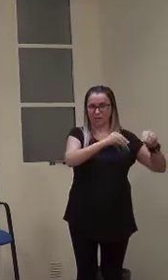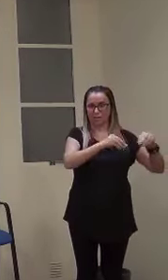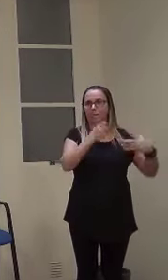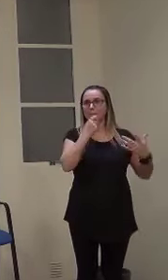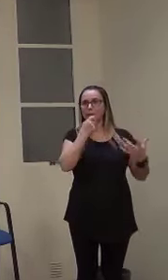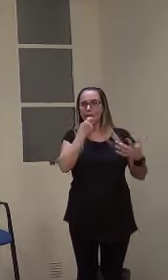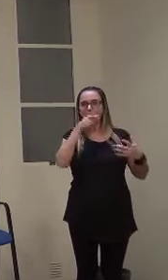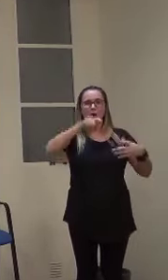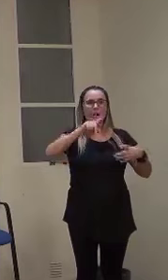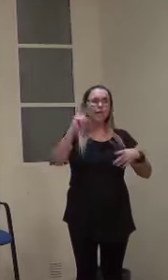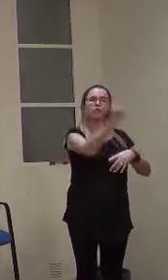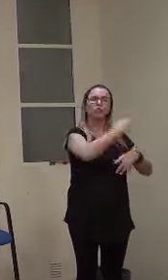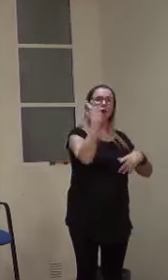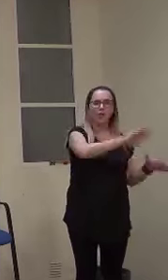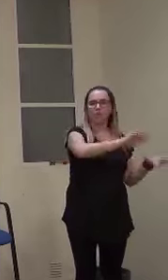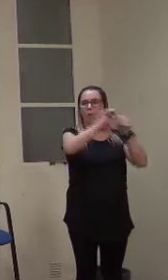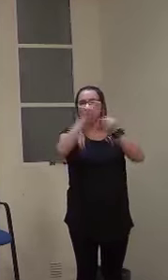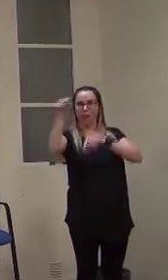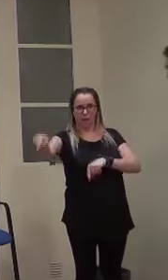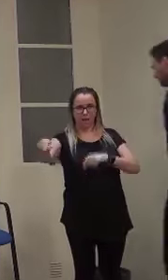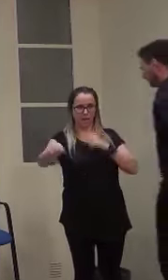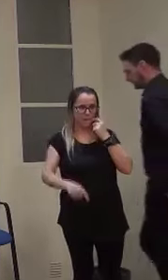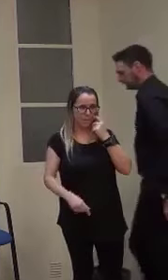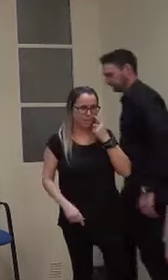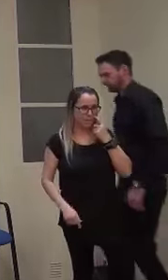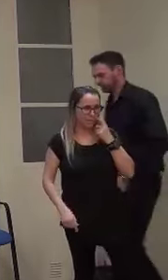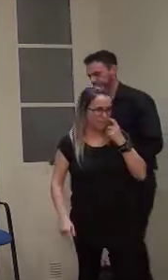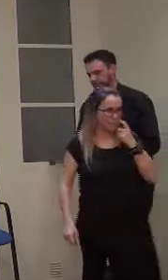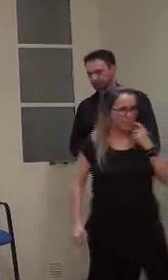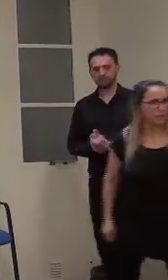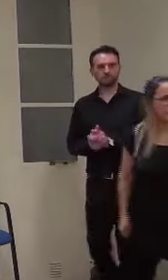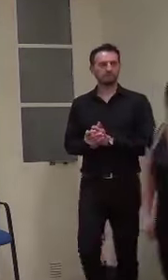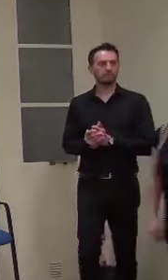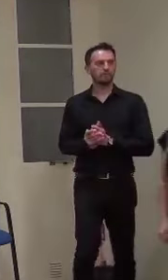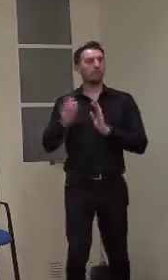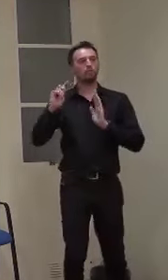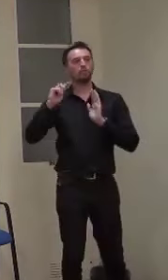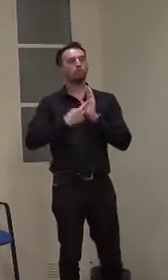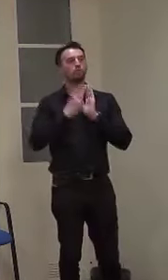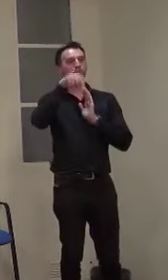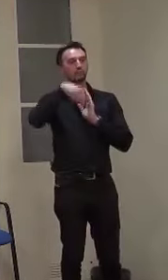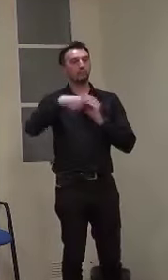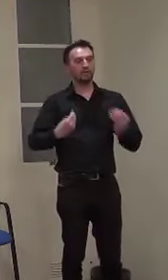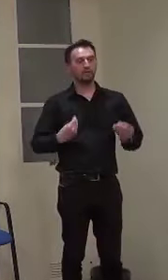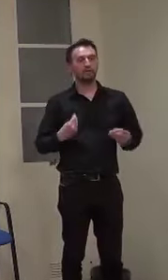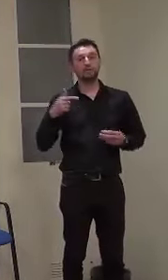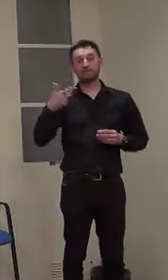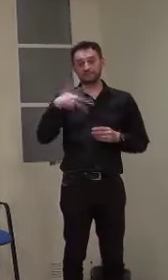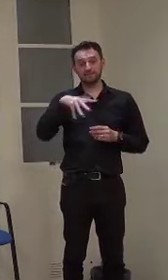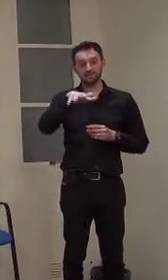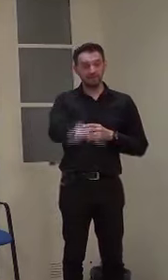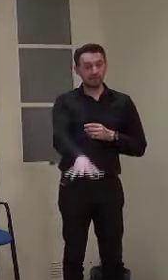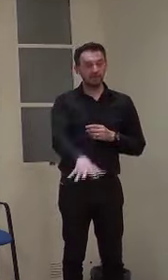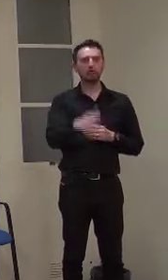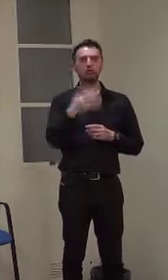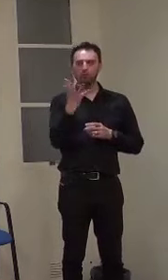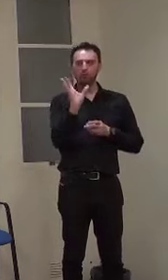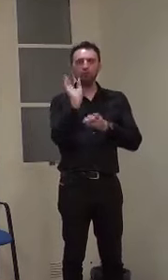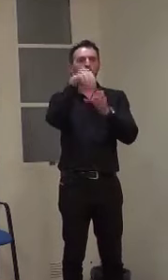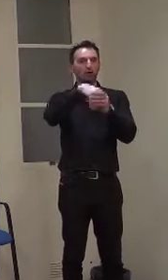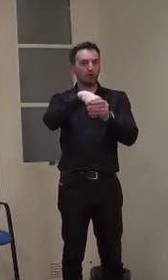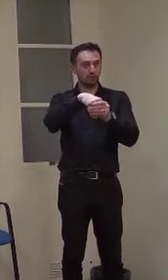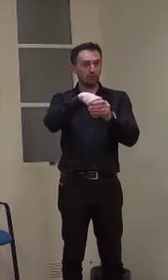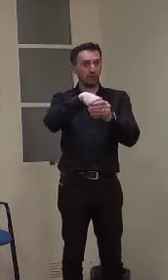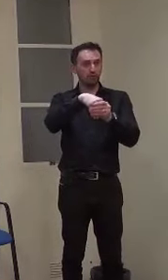todo y buscar bueno las consecuencias de esta historia en qué línea pudo incluirse